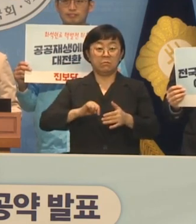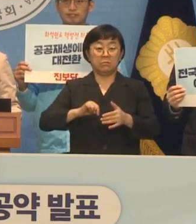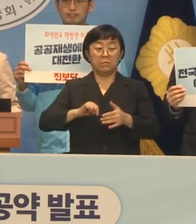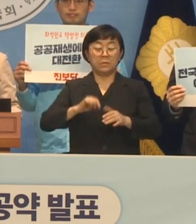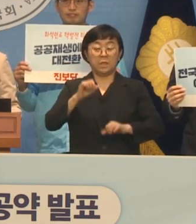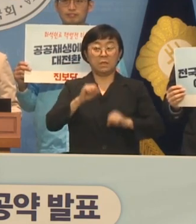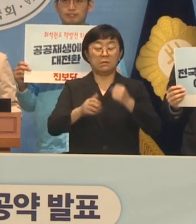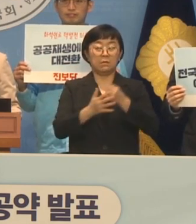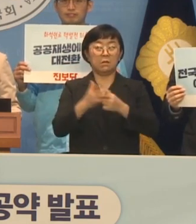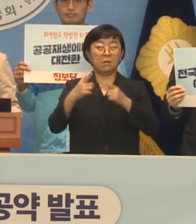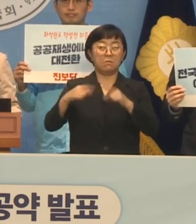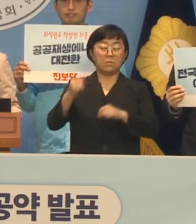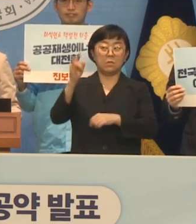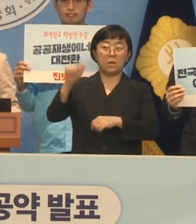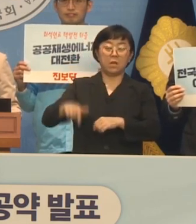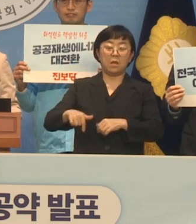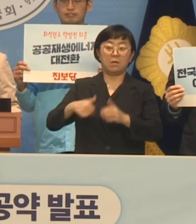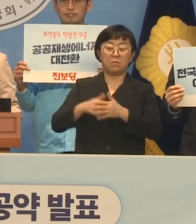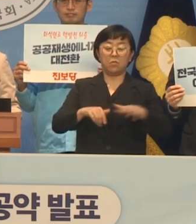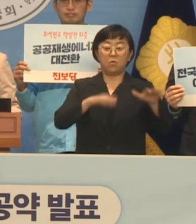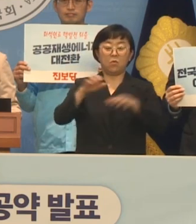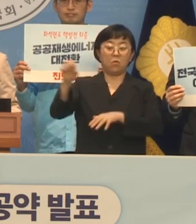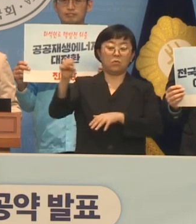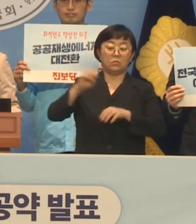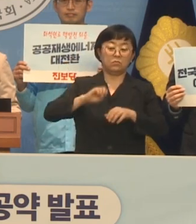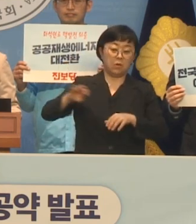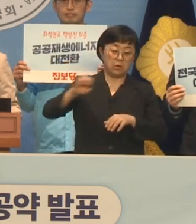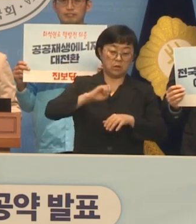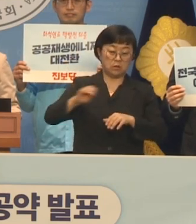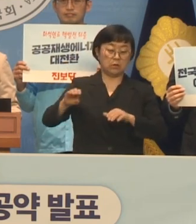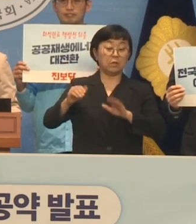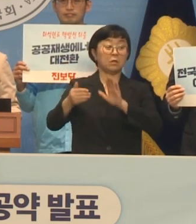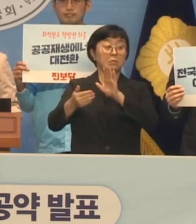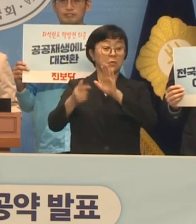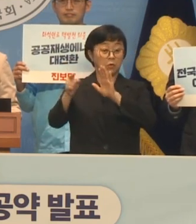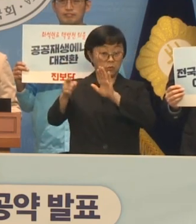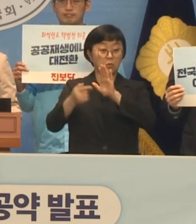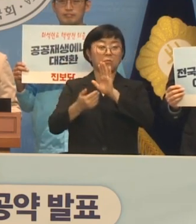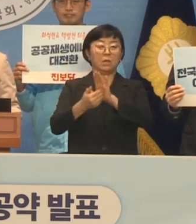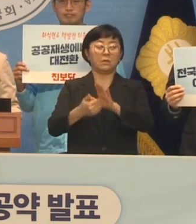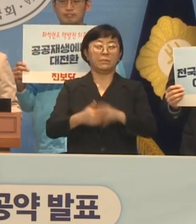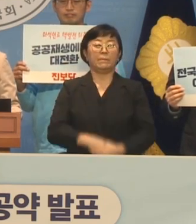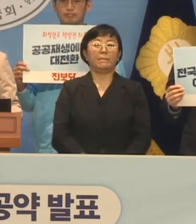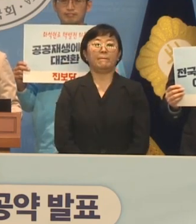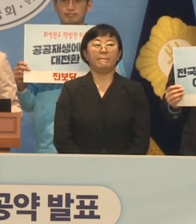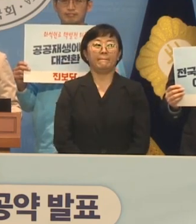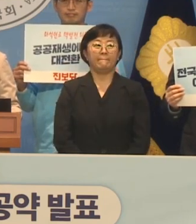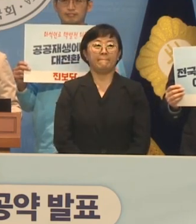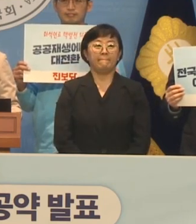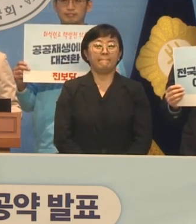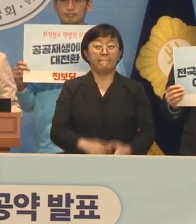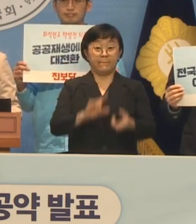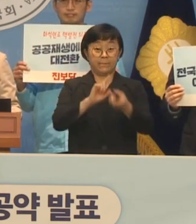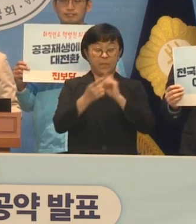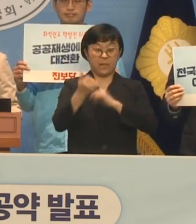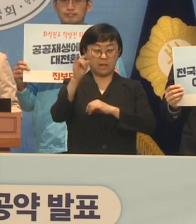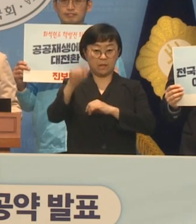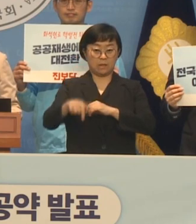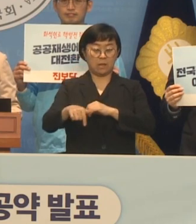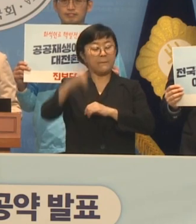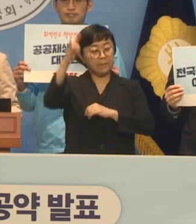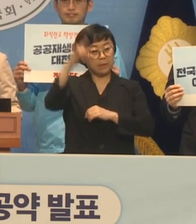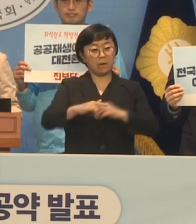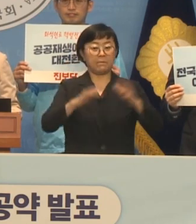있는 일본 핵오염수 해양 투기 또한 반드시 막아내겠습니다. 대신